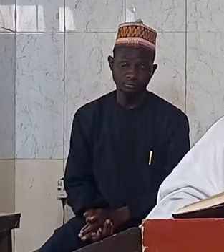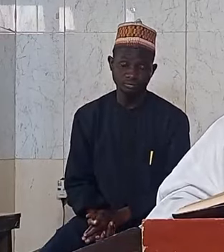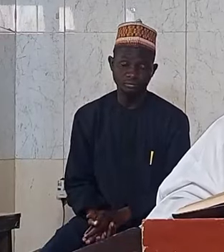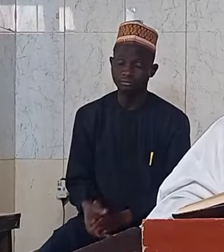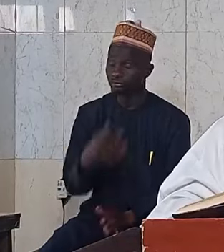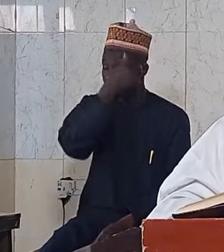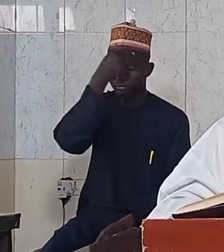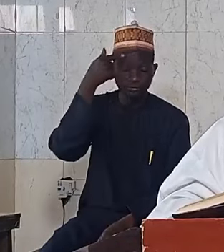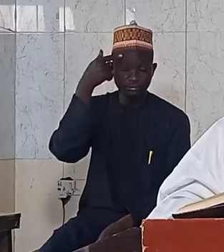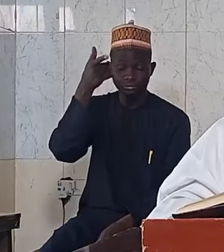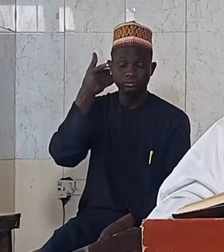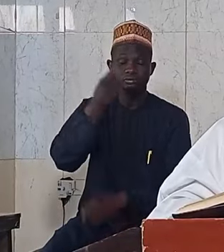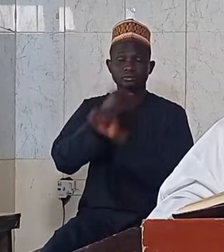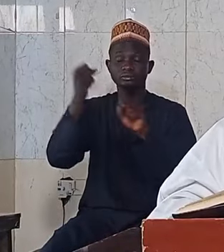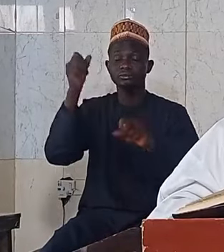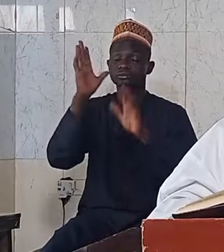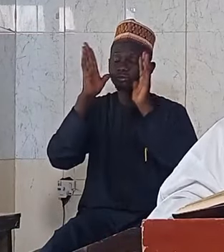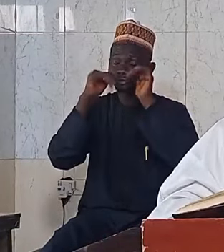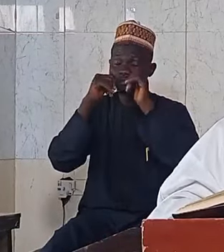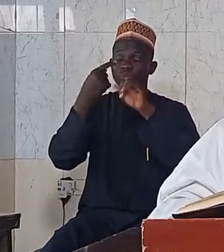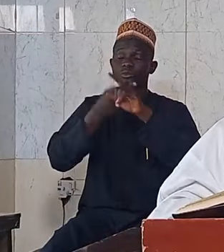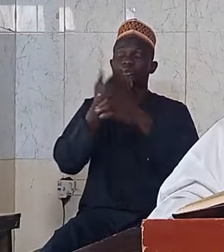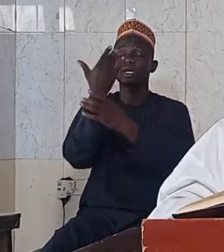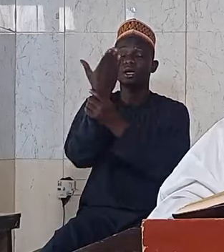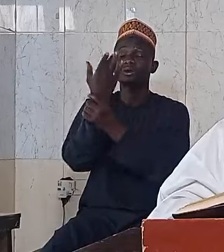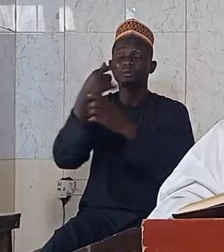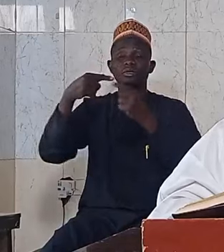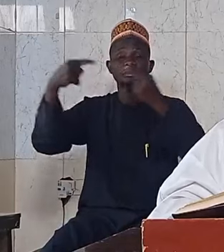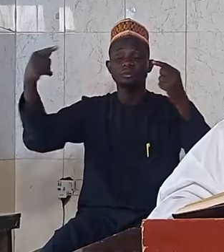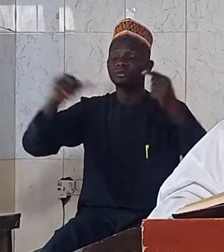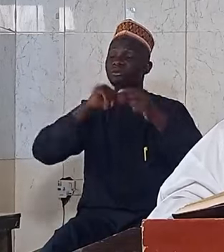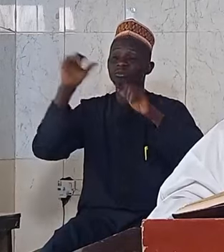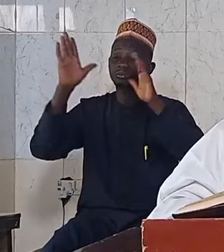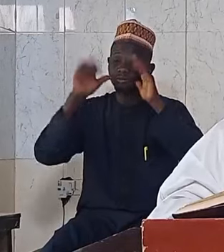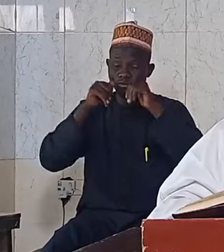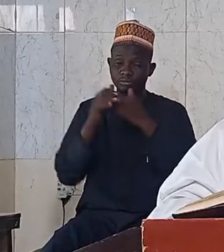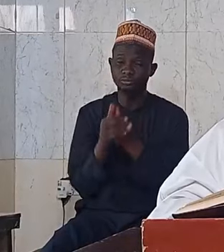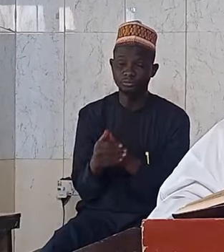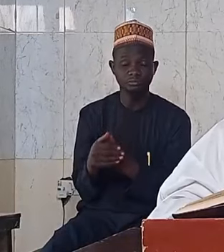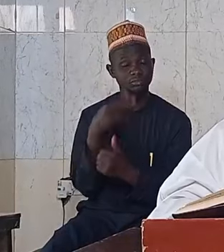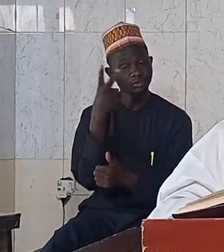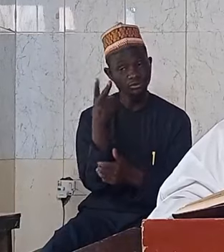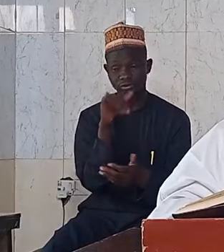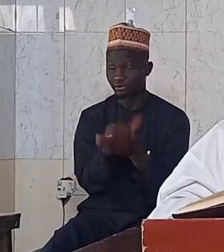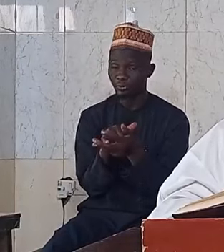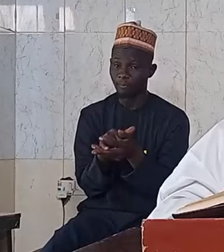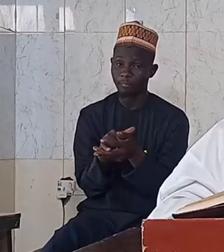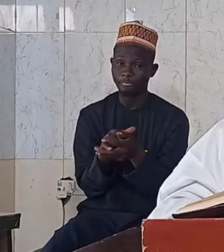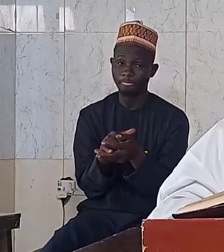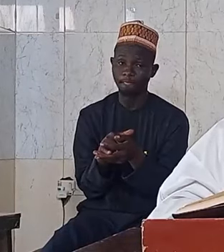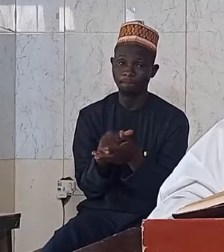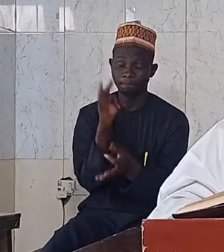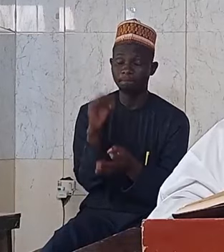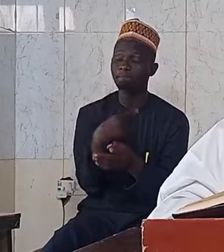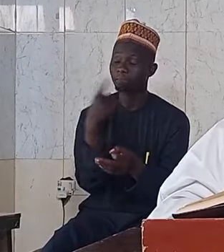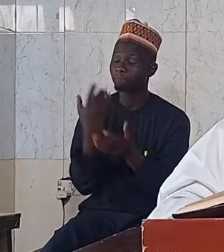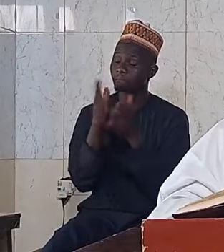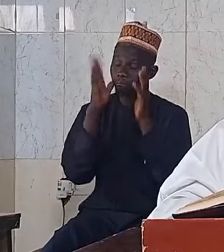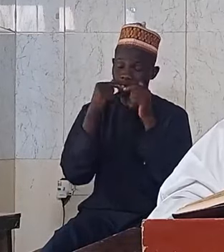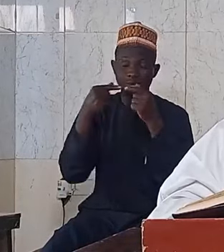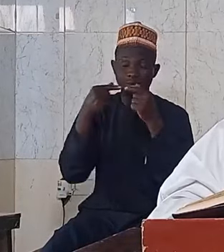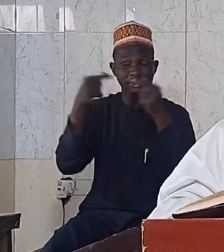domin kuwa ana sanya shi ne a babin wato tunkude abokan gaba domin indai har aka ce ga abokin gabanka a